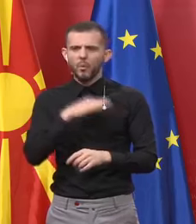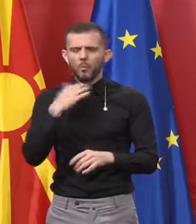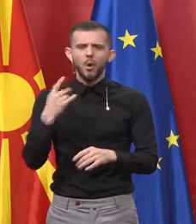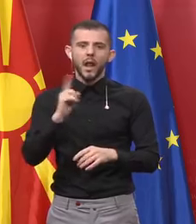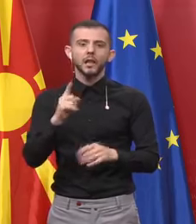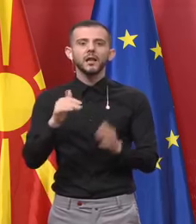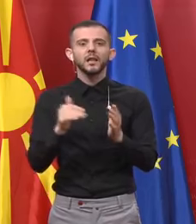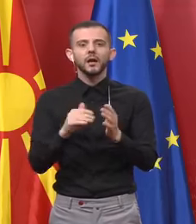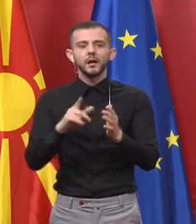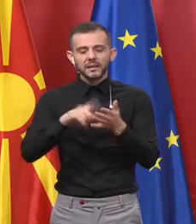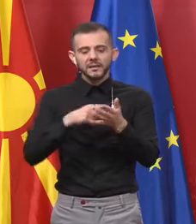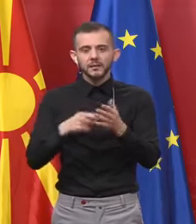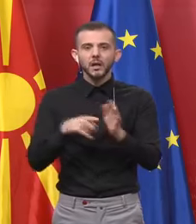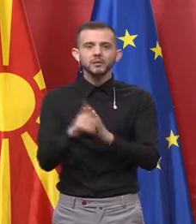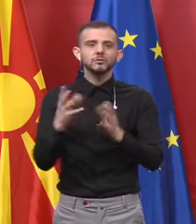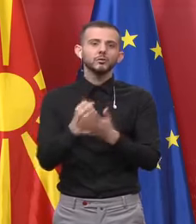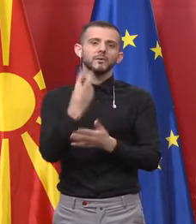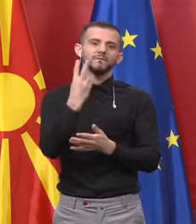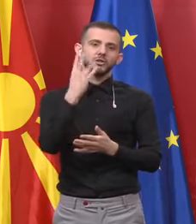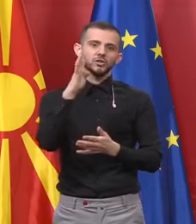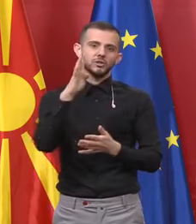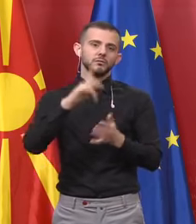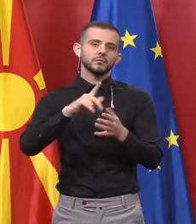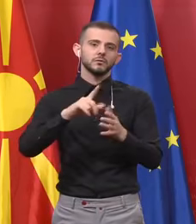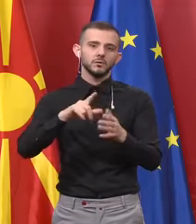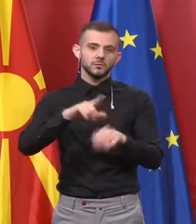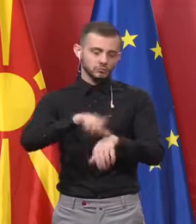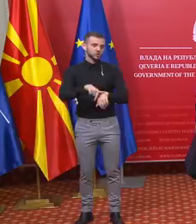24 часа.